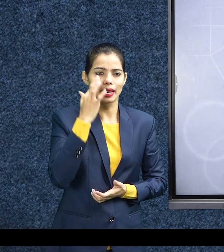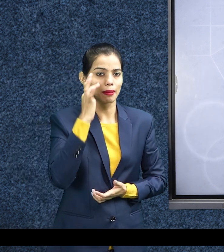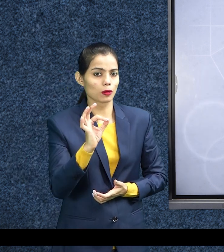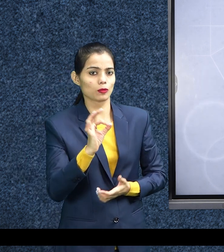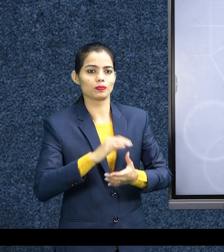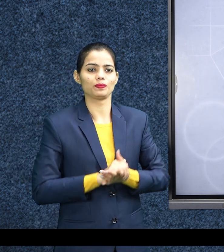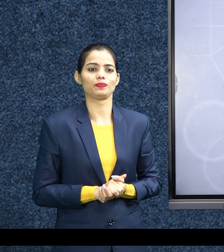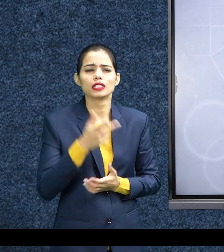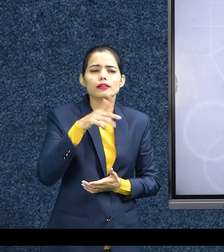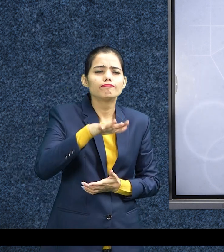खोज शब्दों: औसत,